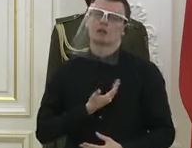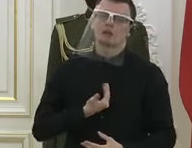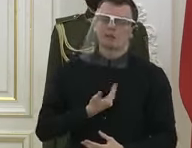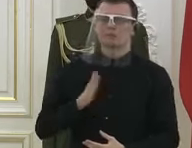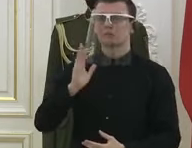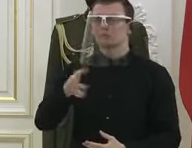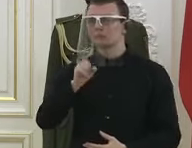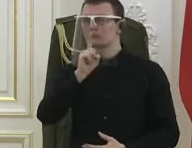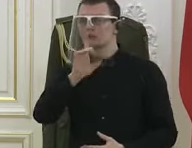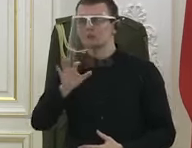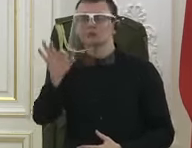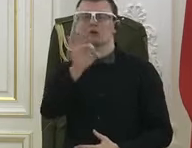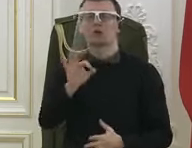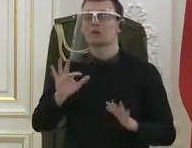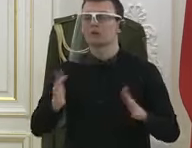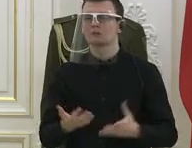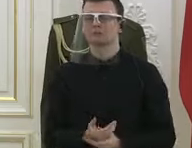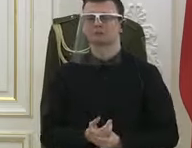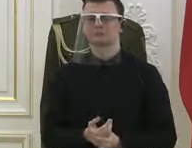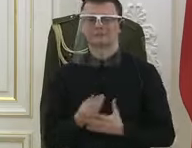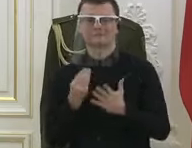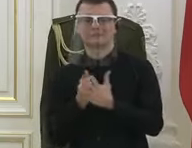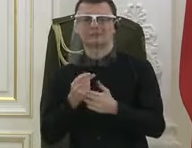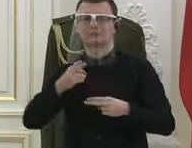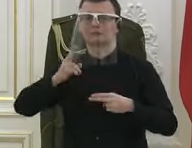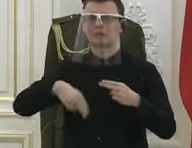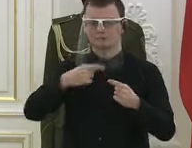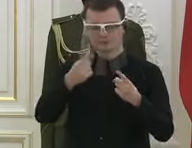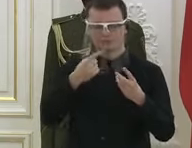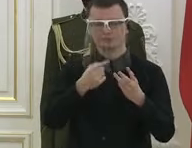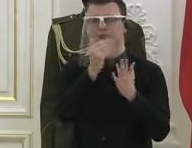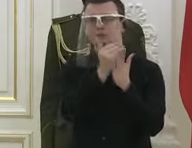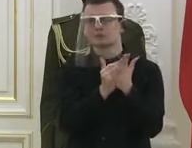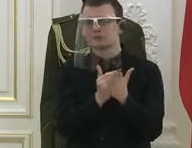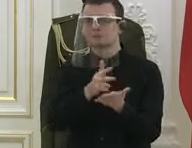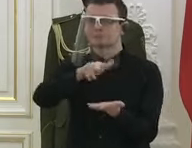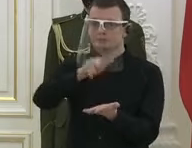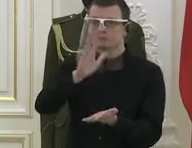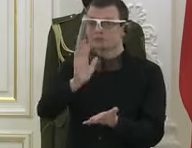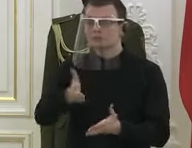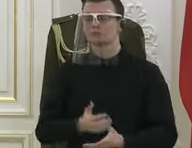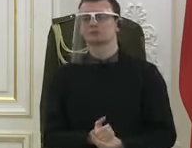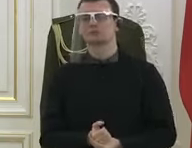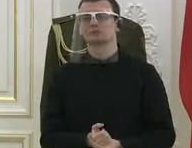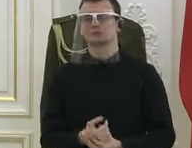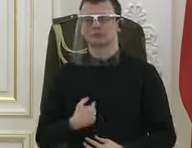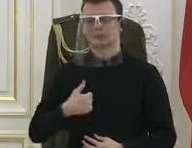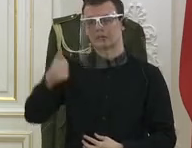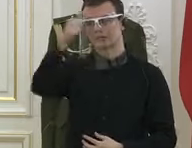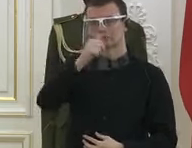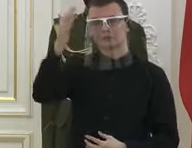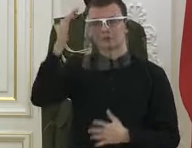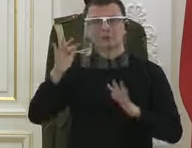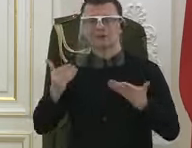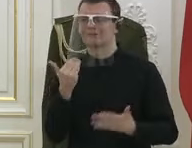kryteria decyzji finansowych, które będą podejmowane. Osobiście uważam, że jest to kwestia absolutnie niedopuszczalna. Te sprawy muszą